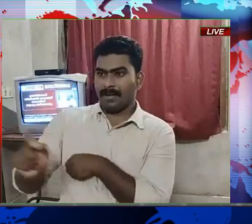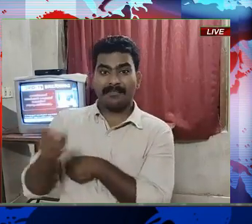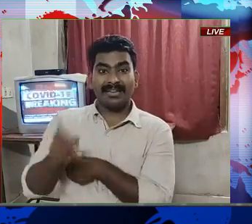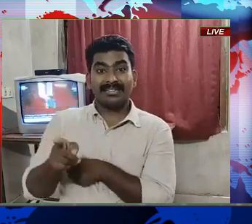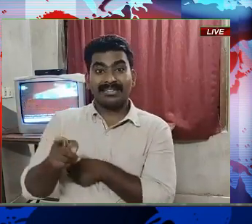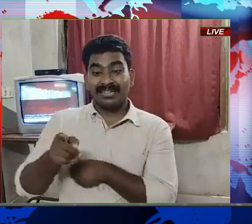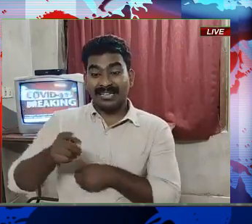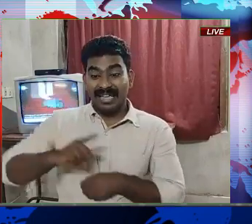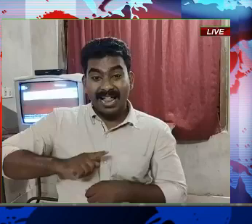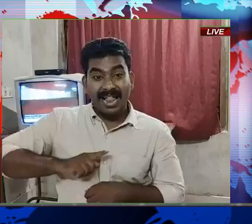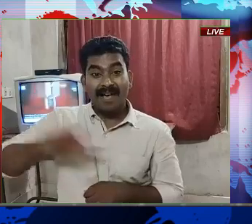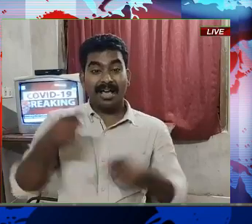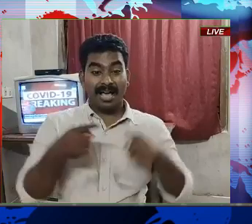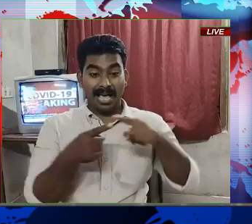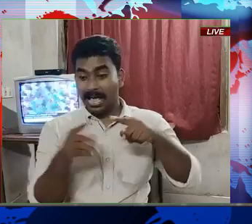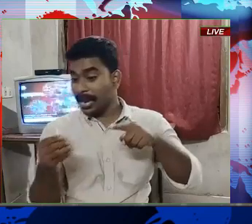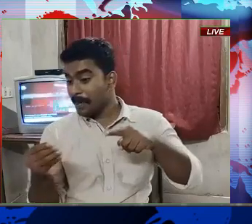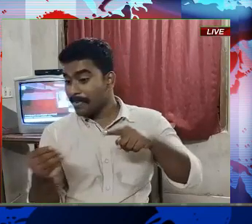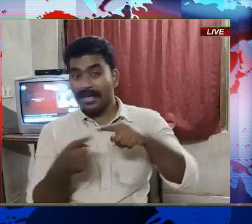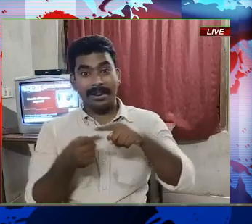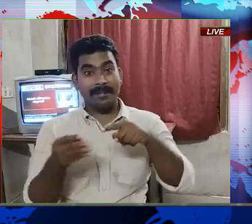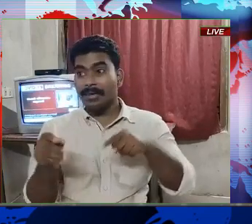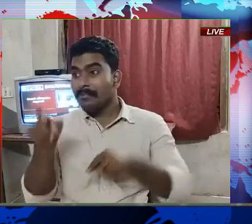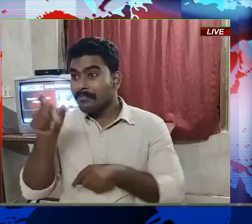കാര്യങ്ങൾ ഇപ്പം നമ്മൾ പരിശോധിച്ചിട്ടില്ലല്ലോ.